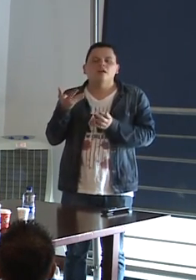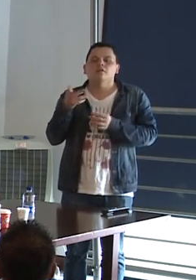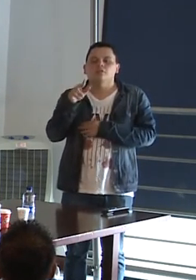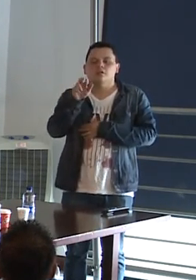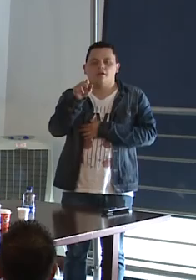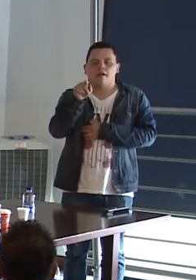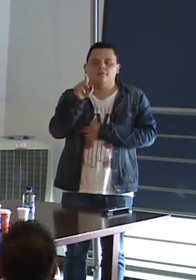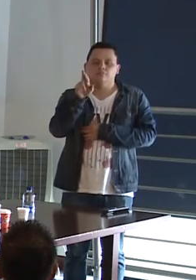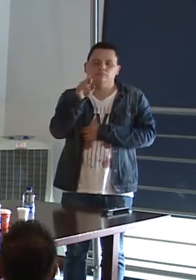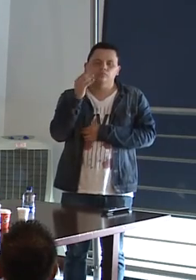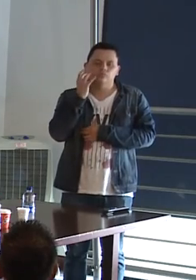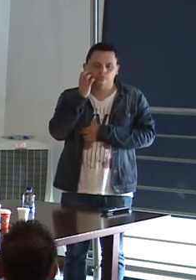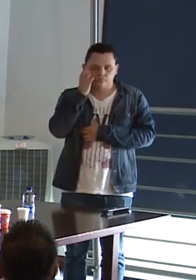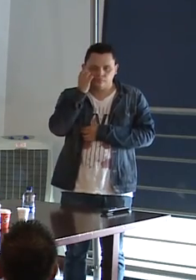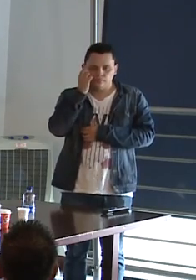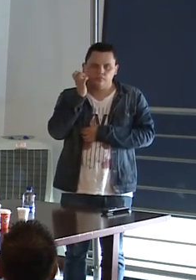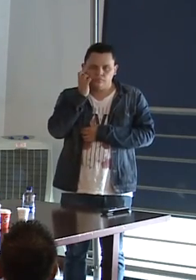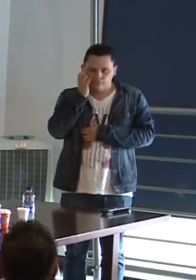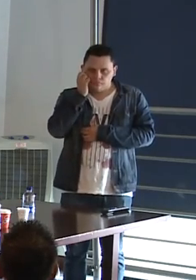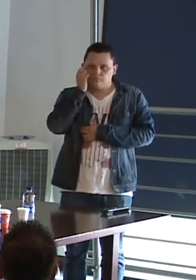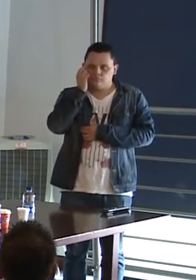Infante.